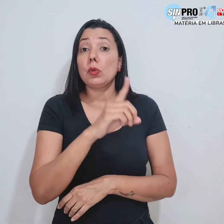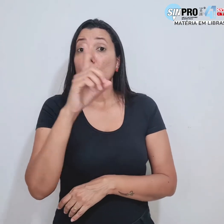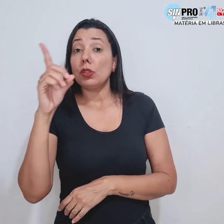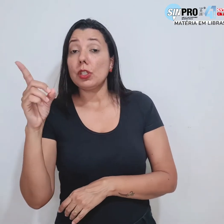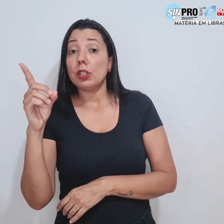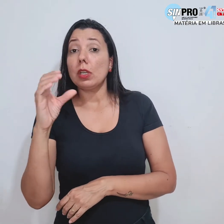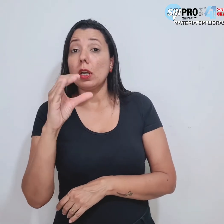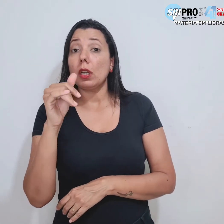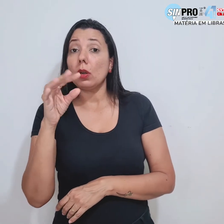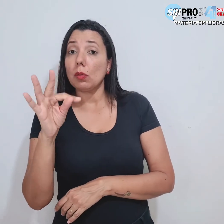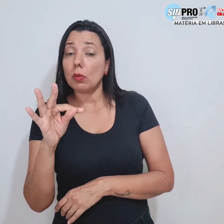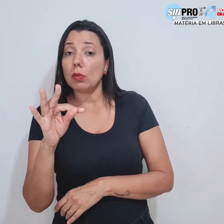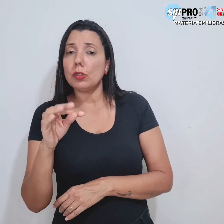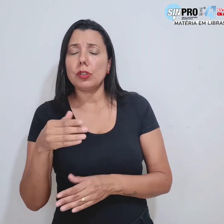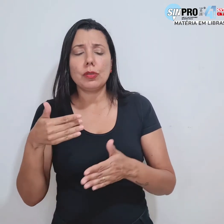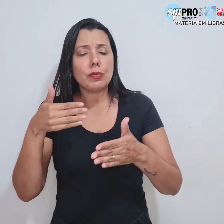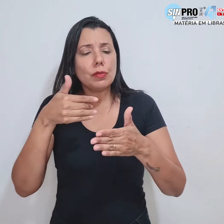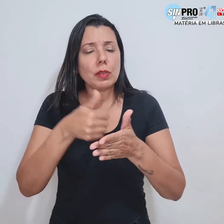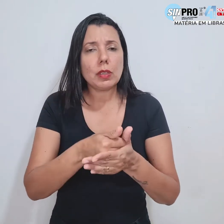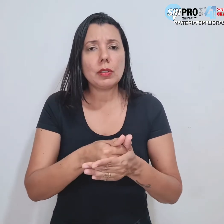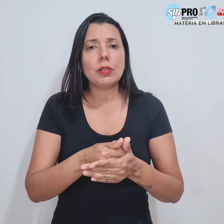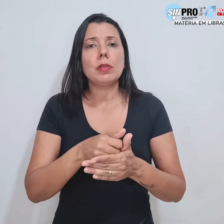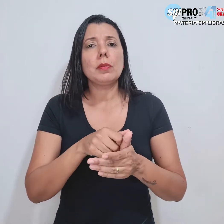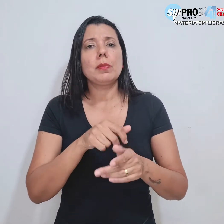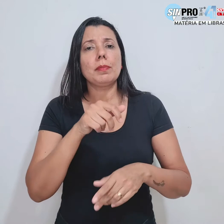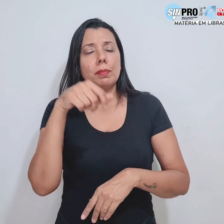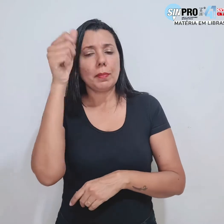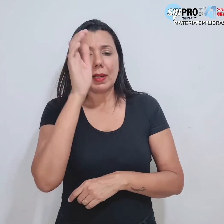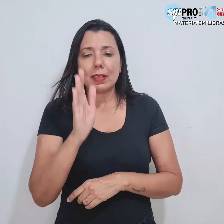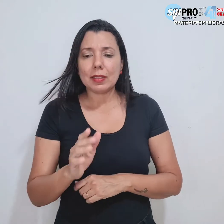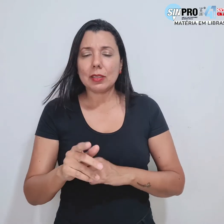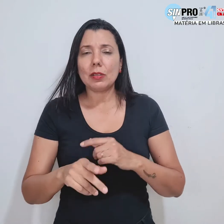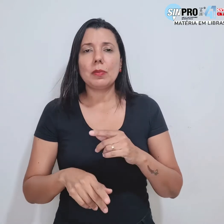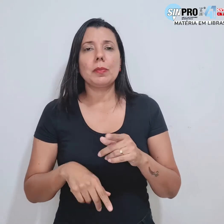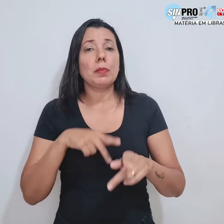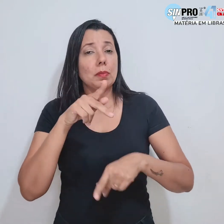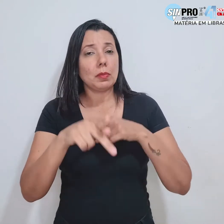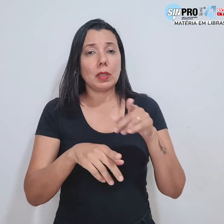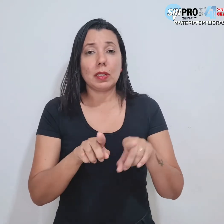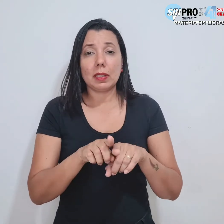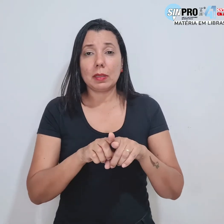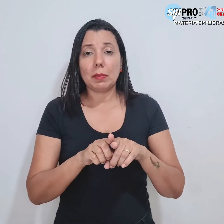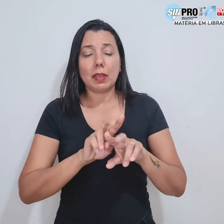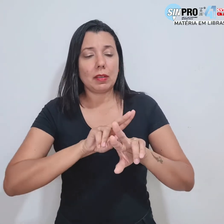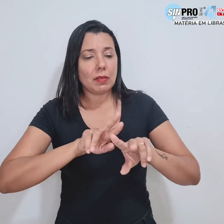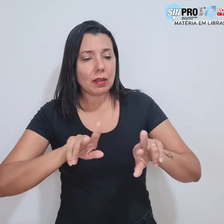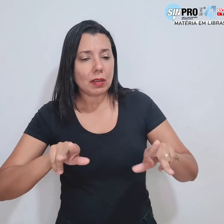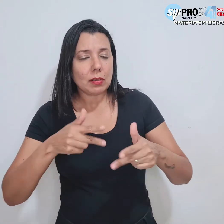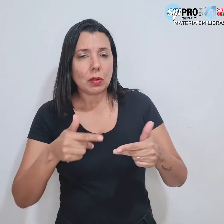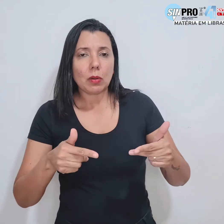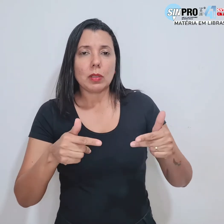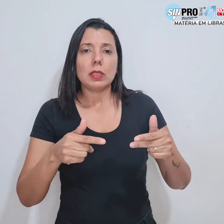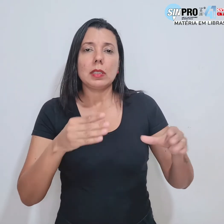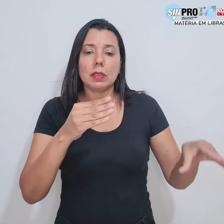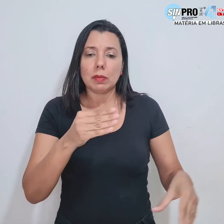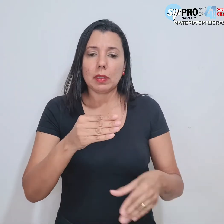data, a CUT, Frente Brasil Popular, Frente Povo Sem Medo e entidades que integram a